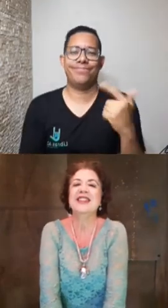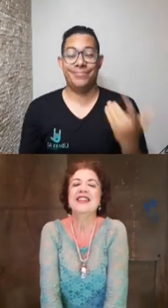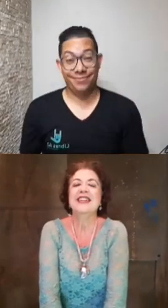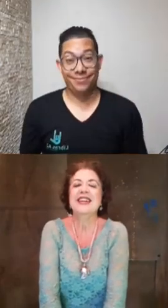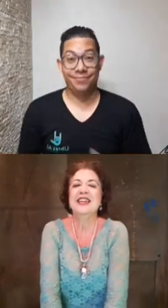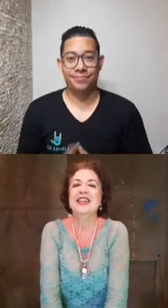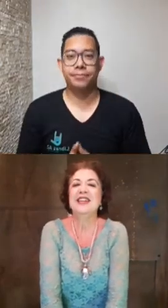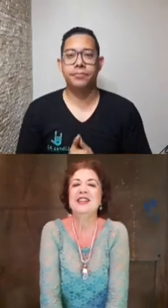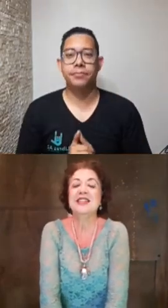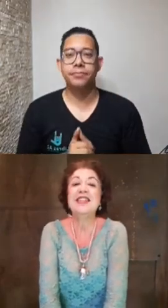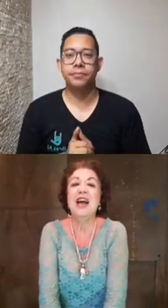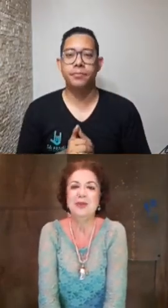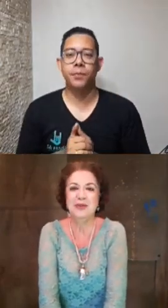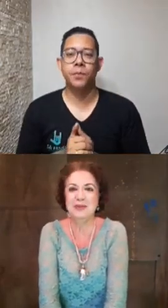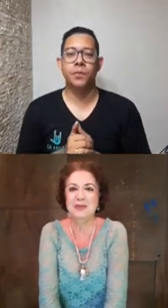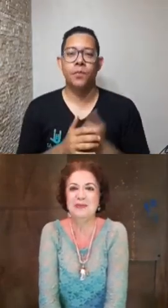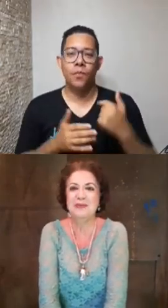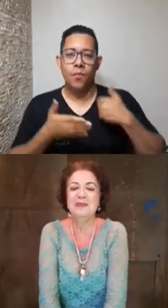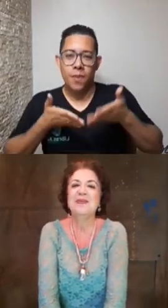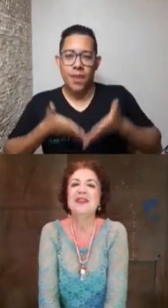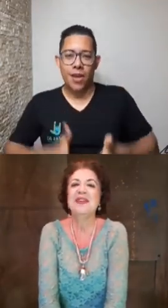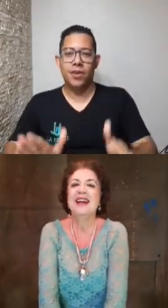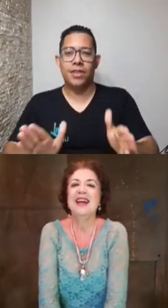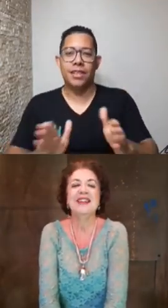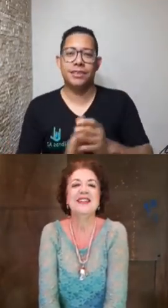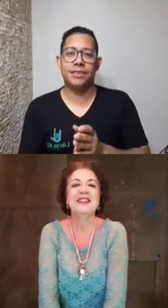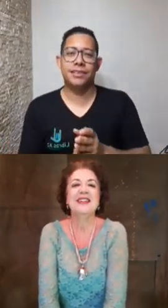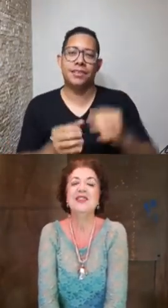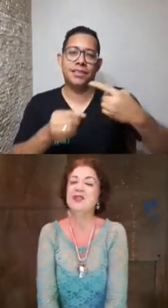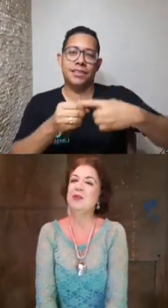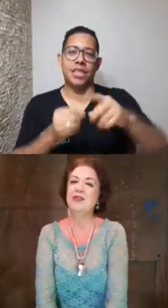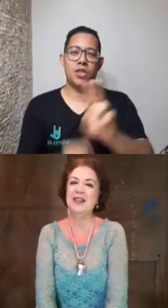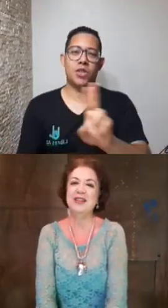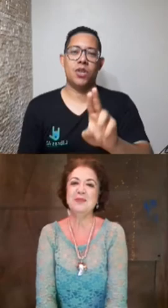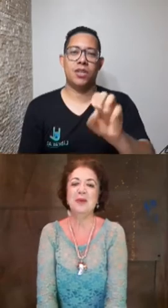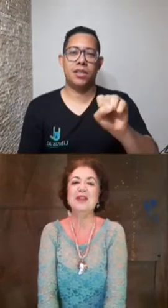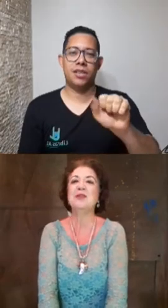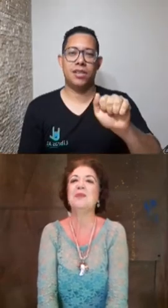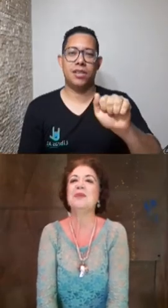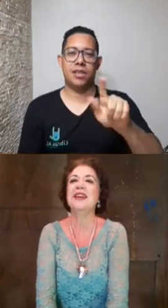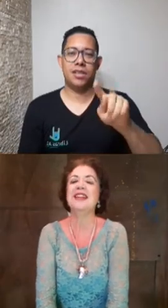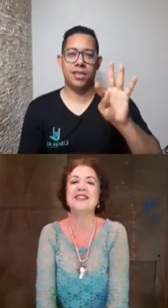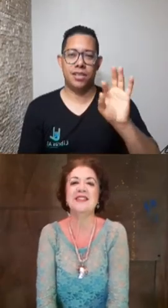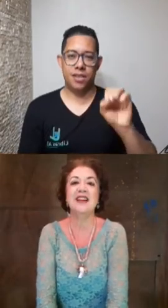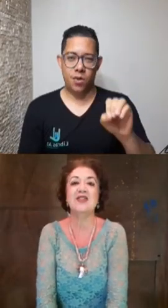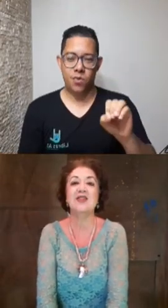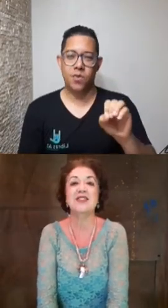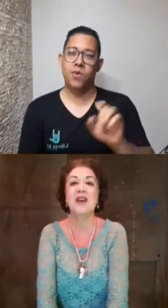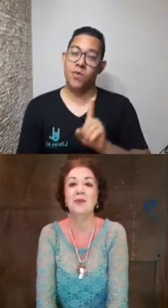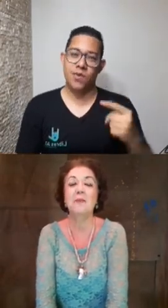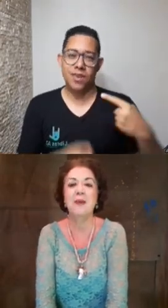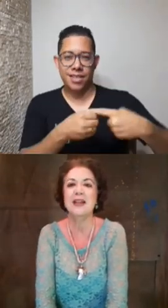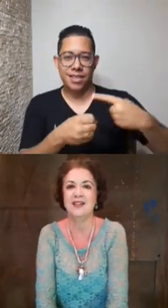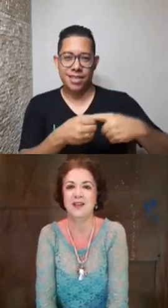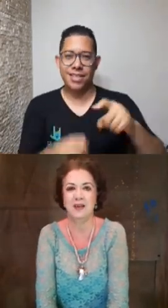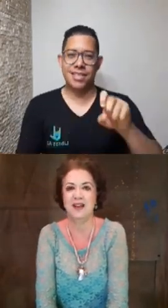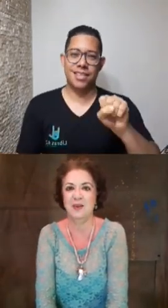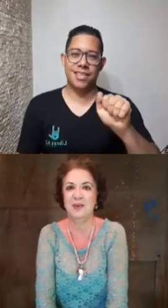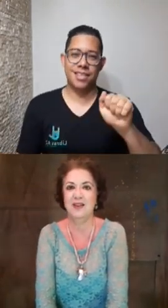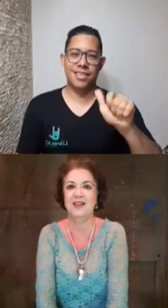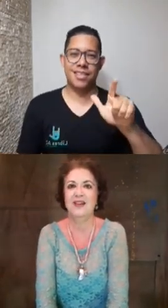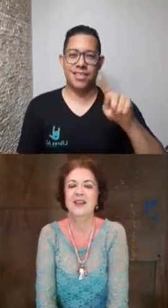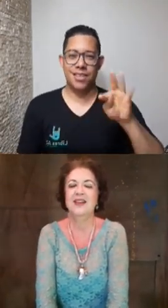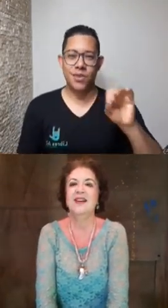cidade, Salto, e sou muito feliz por isso, porque na cidade de Salto passa um